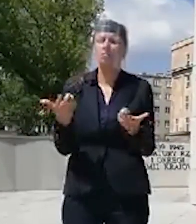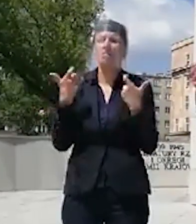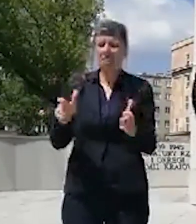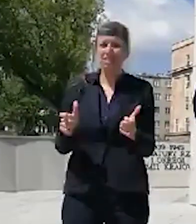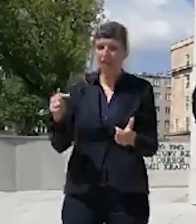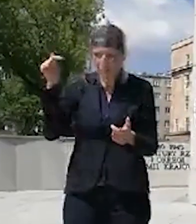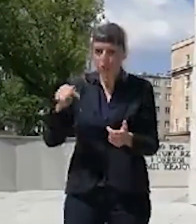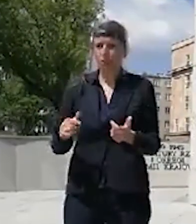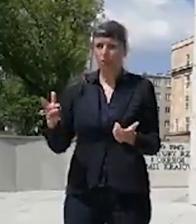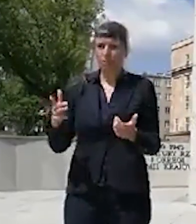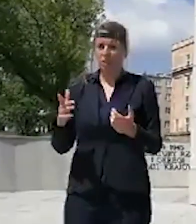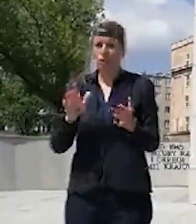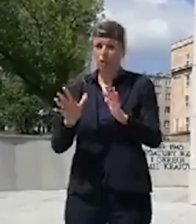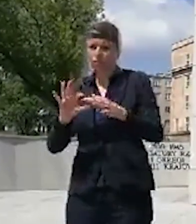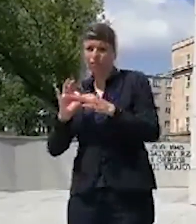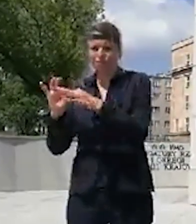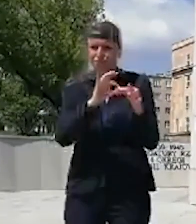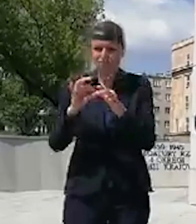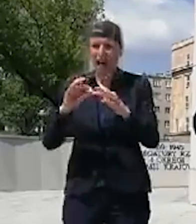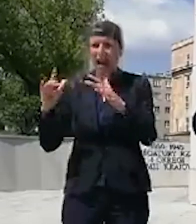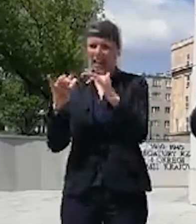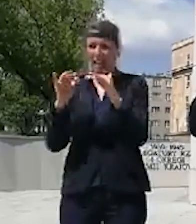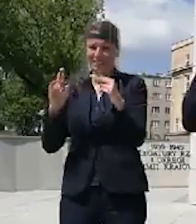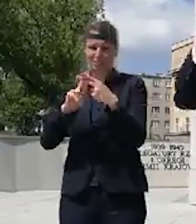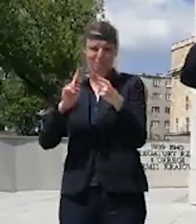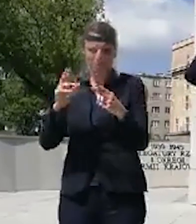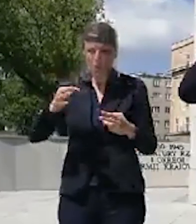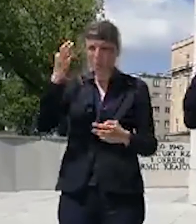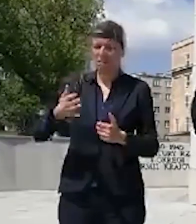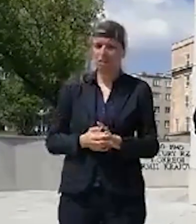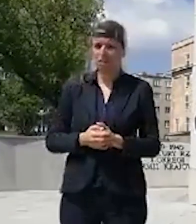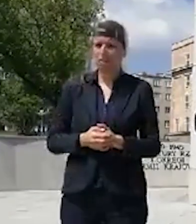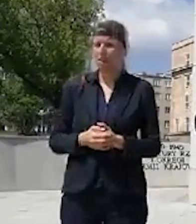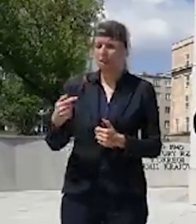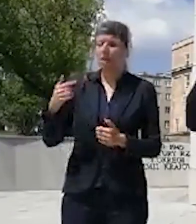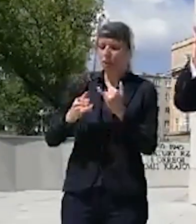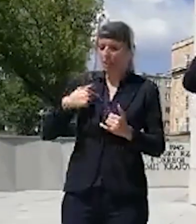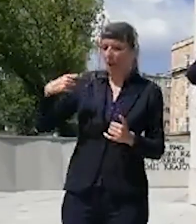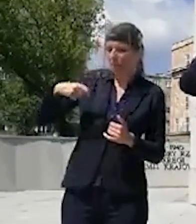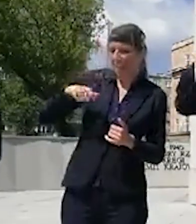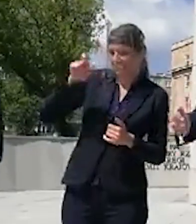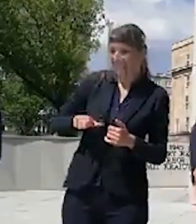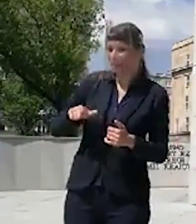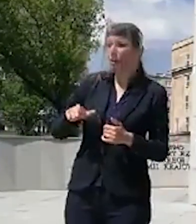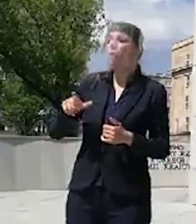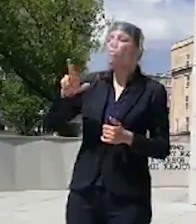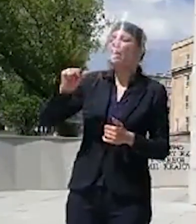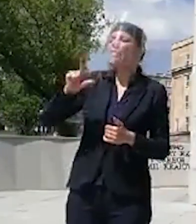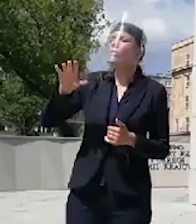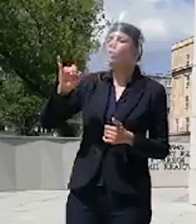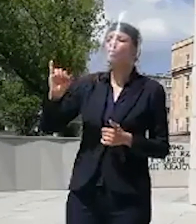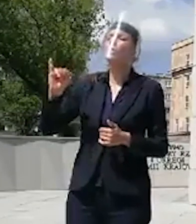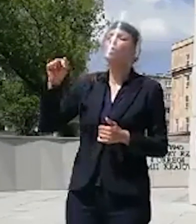to jako prezydent będę miał tę wolność, że będę Rafał Trzaskowski z całym szacunkiem dla niego będzie musiał dzwonić do Borysa Budki i